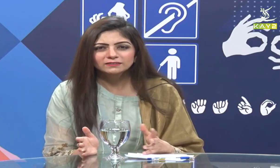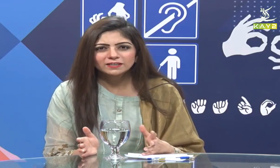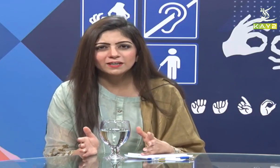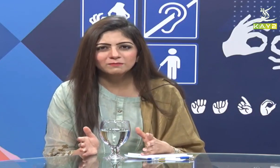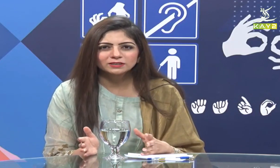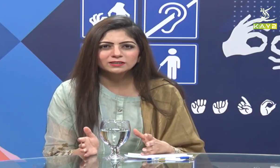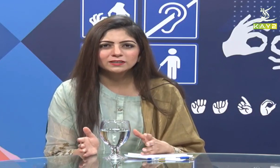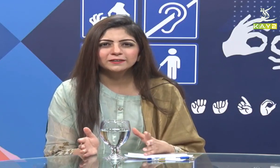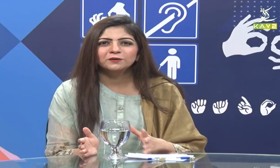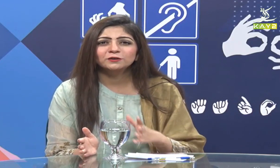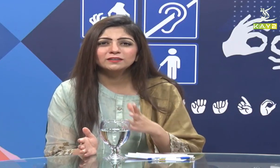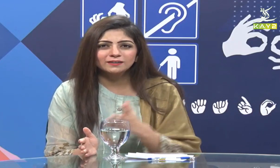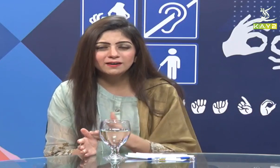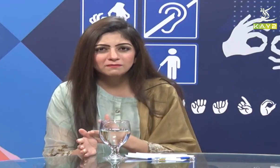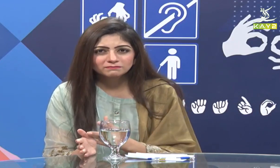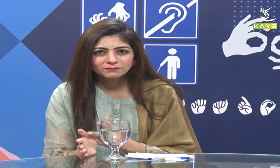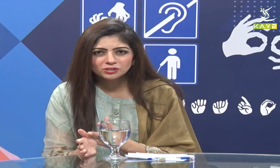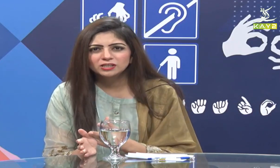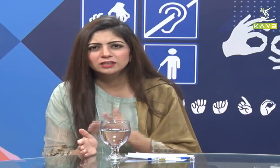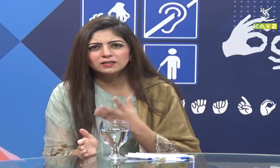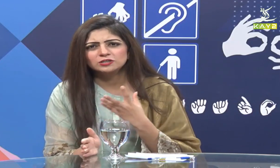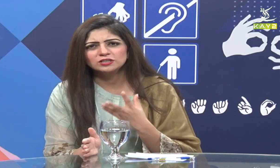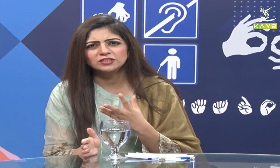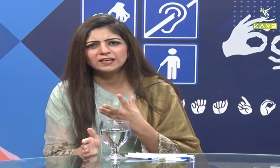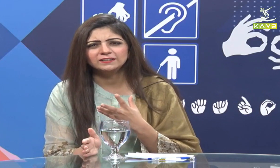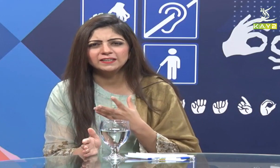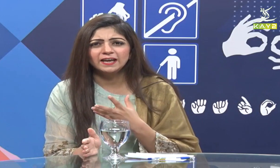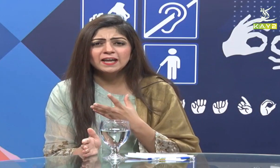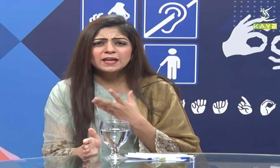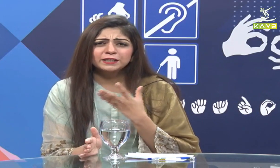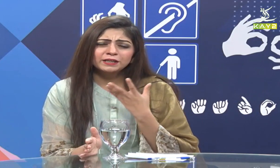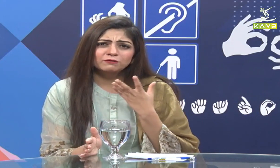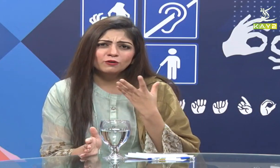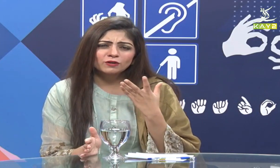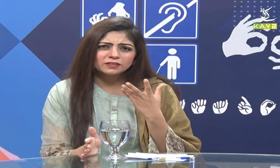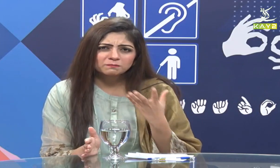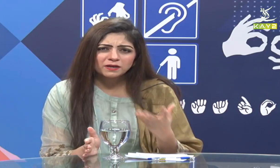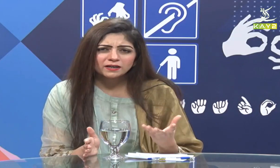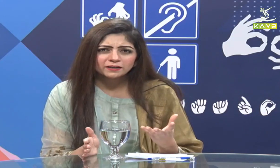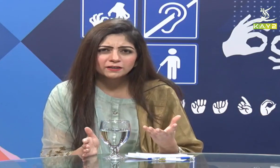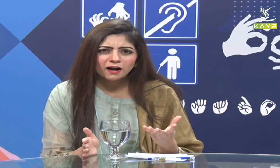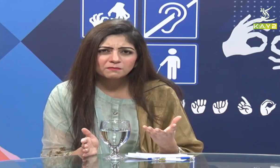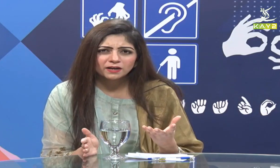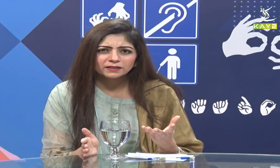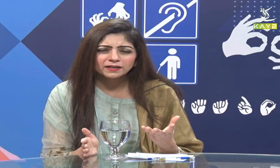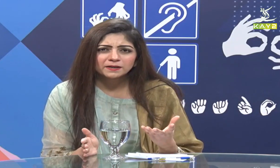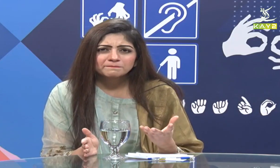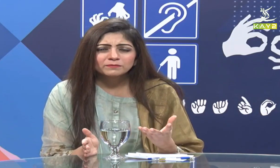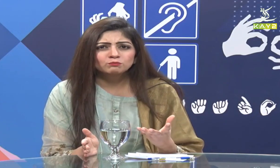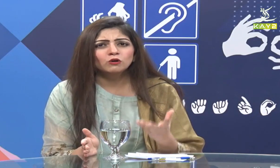कितनी नेमतें दी हैं, और इतना माशाल्लाह इतना अच्छा टैलेंट दिया है कि वो इस पे अगर काम करके बहुत